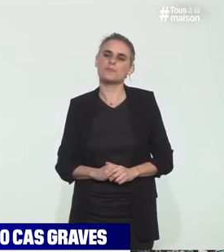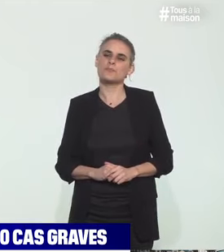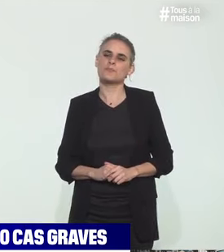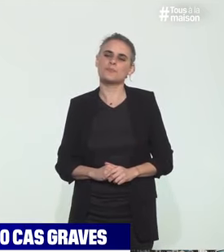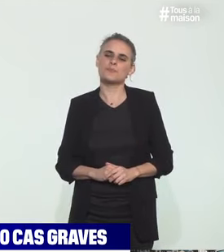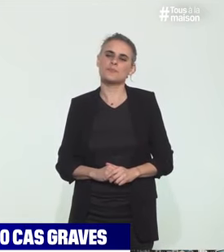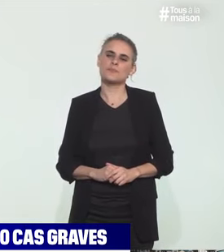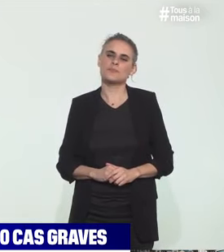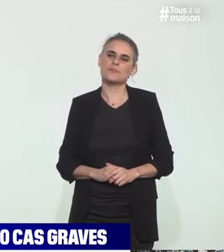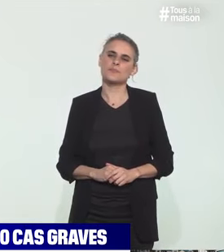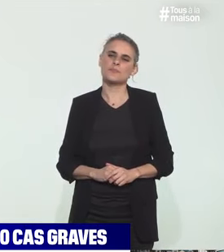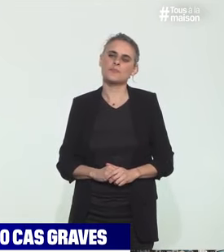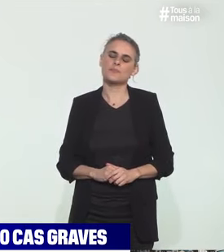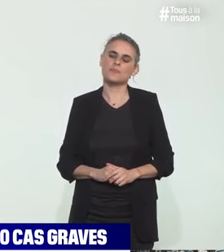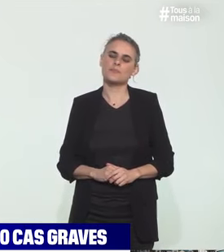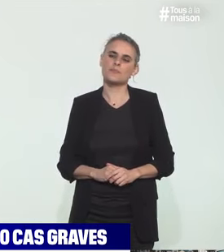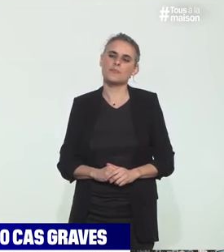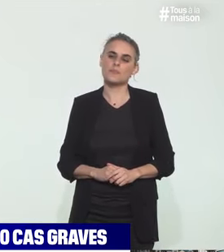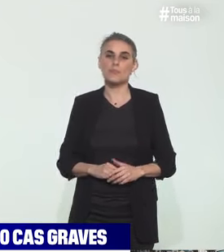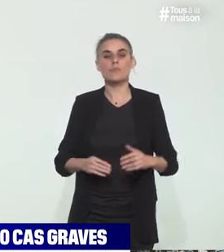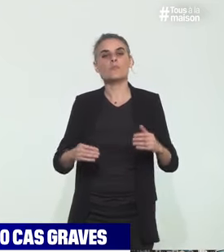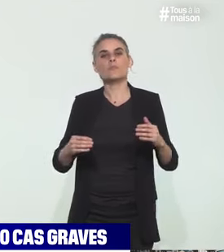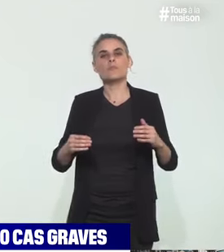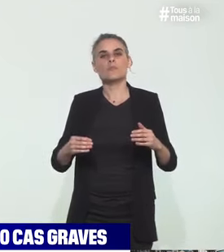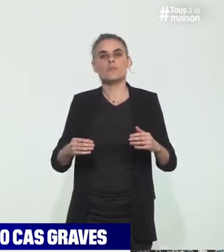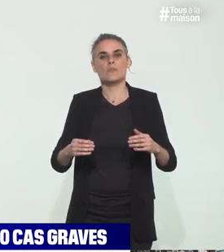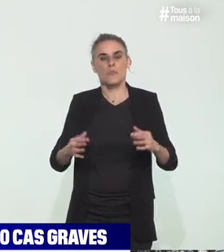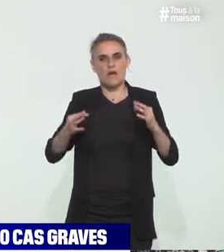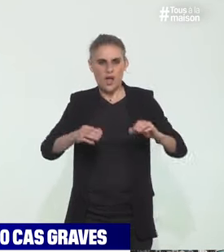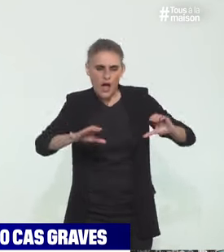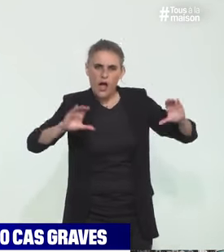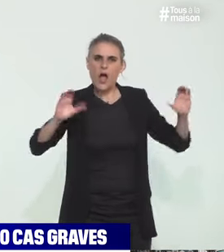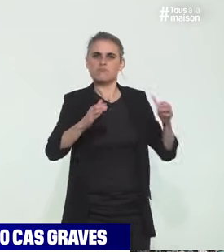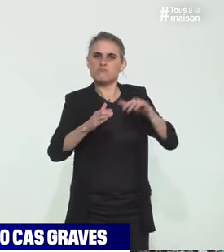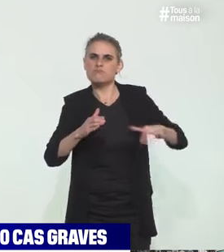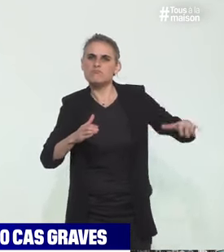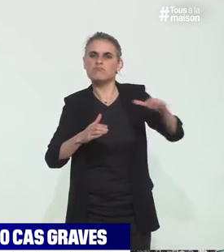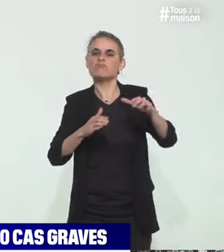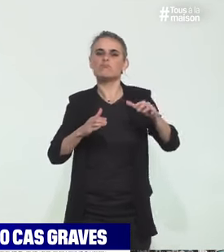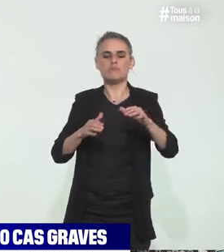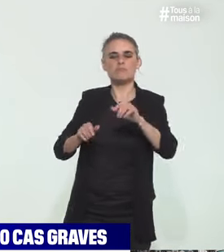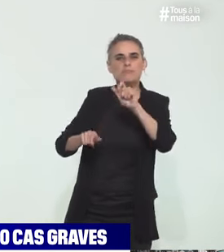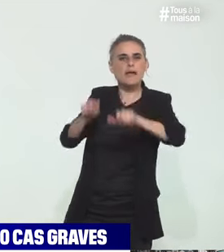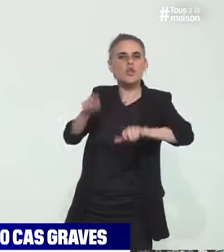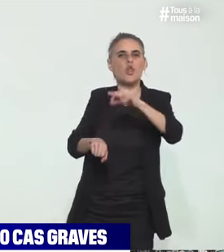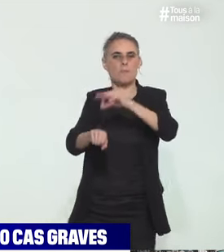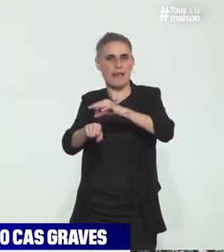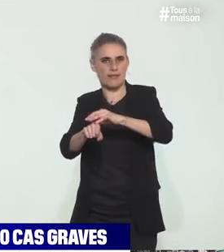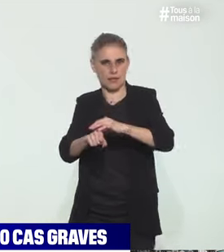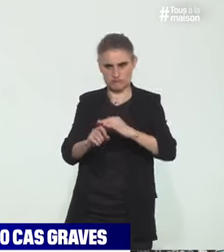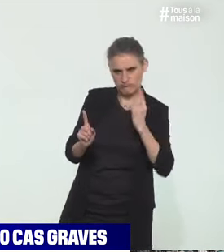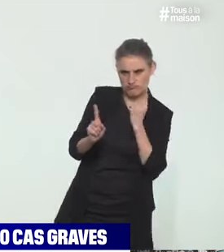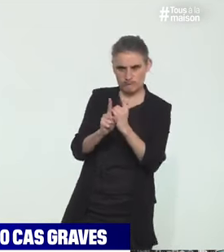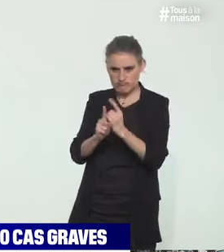France Inter. Pouvez-vous donner davantage de détails sur la constitution des brigades départementales qui seront chargées d'enquêter sur les cas ? Alors,